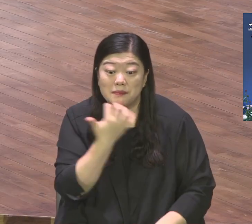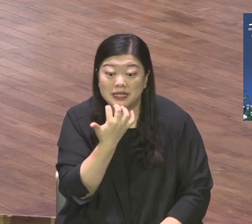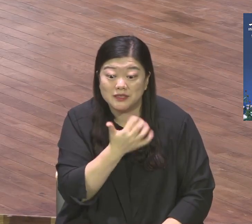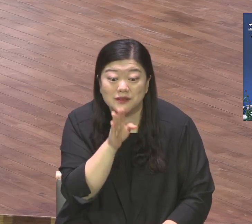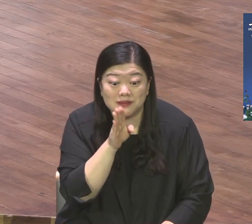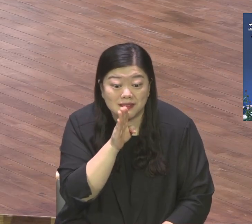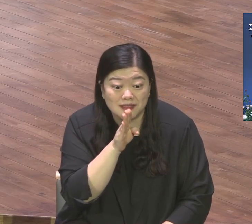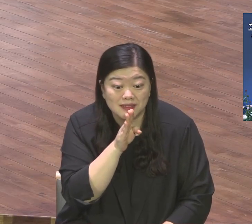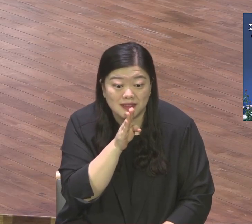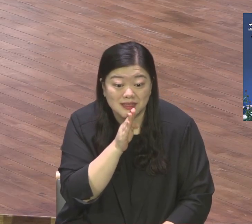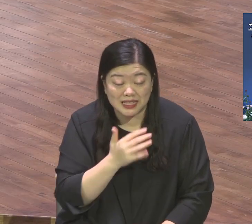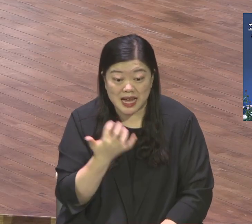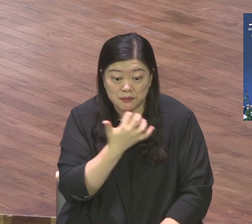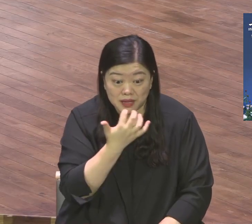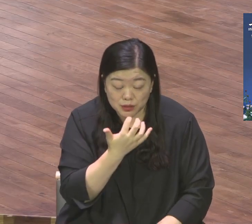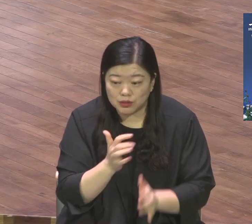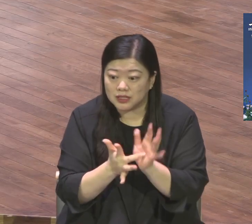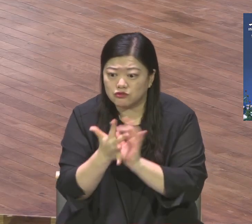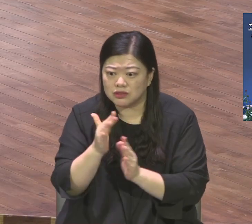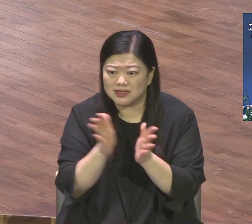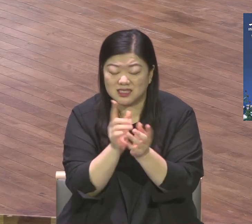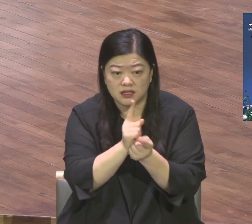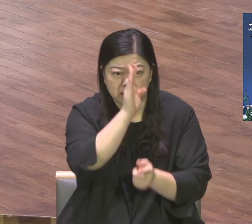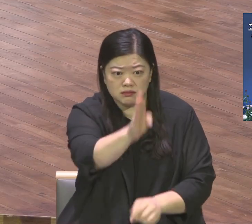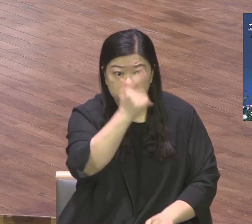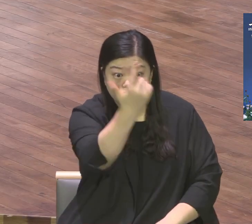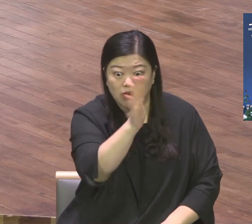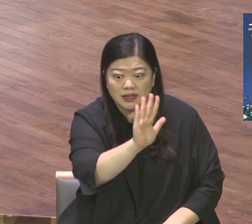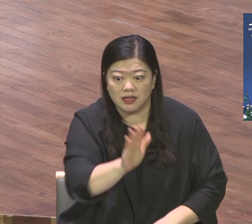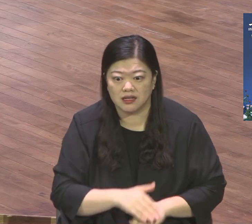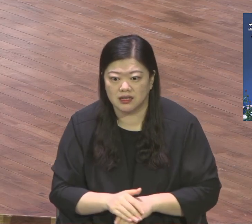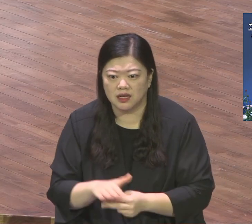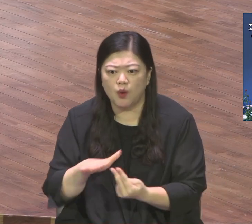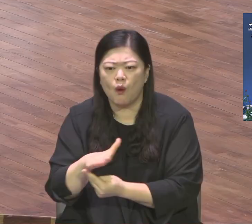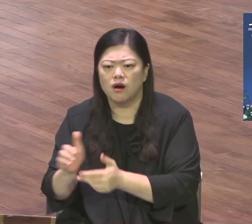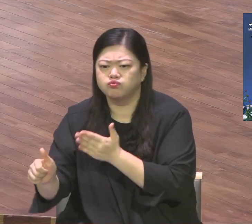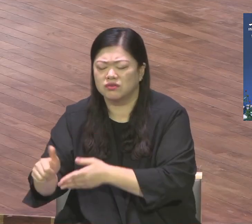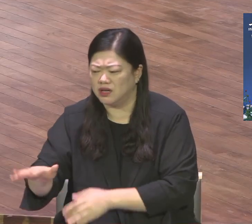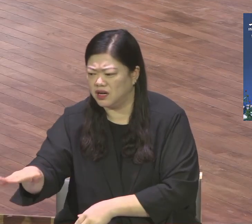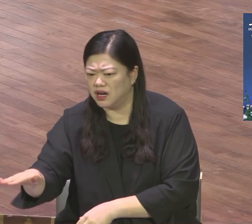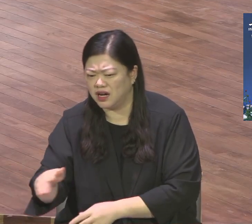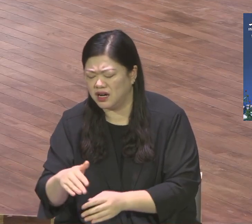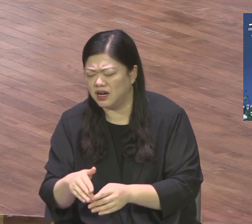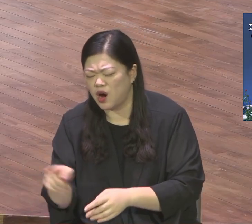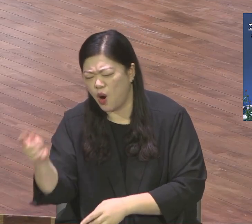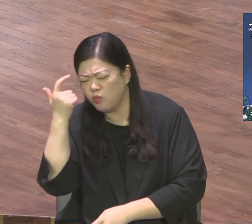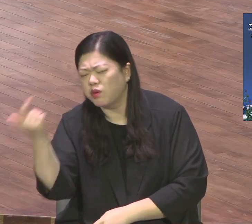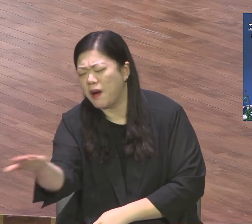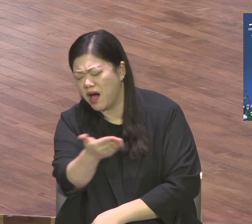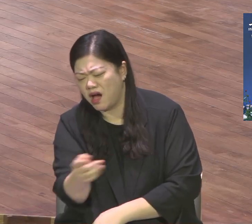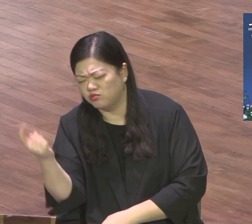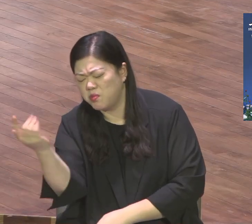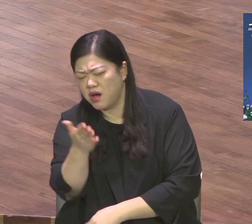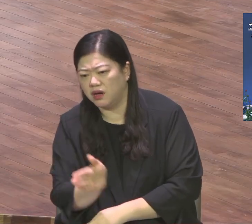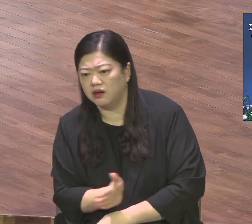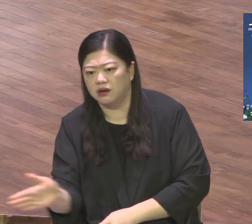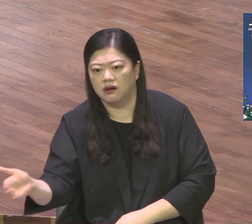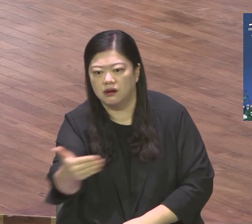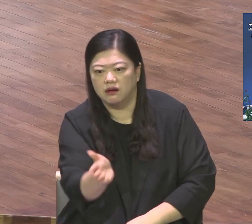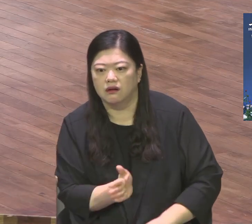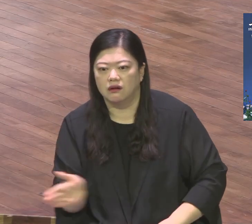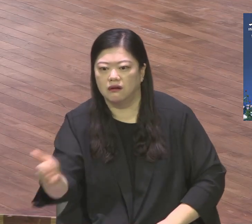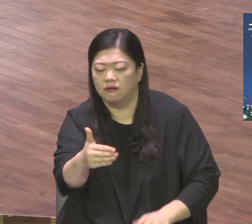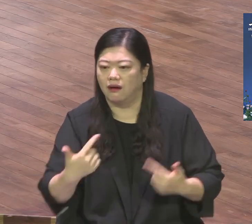그 정도로 요한이에요. 예수님께서 십자가에서 이런 요한에게 자기 육신의 어머니